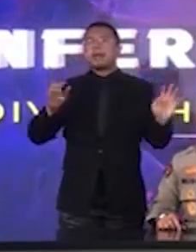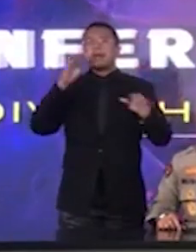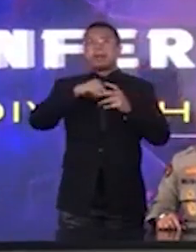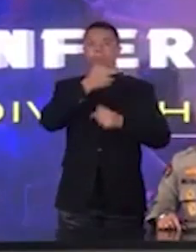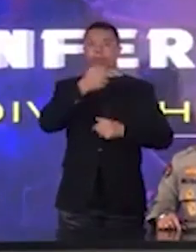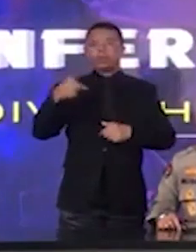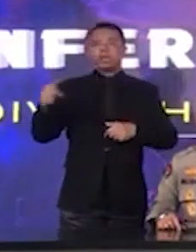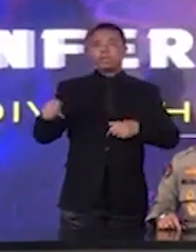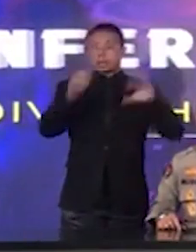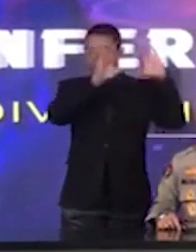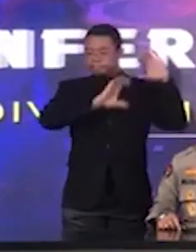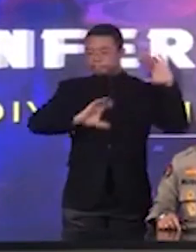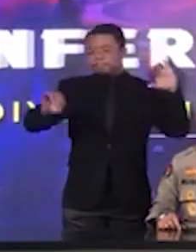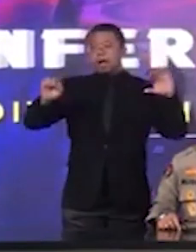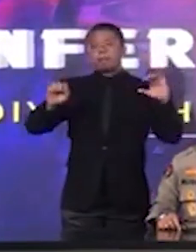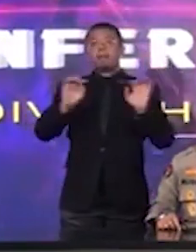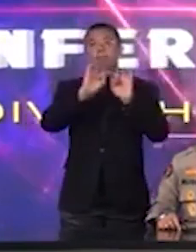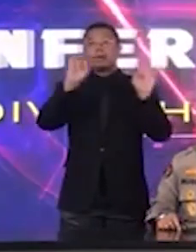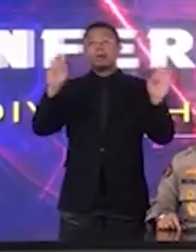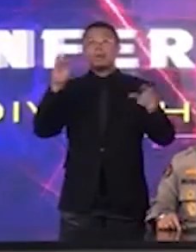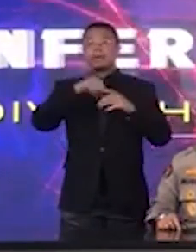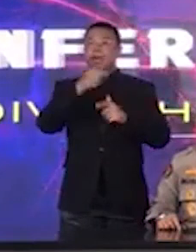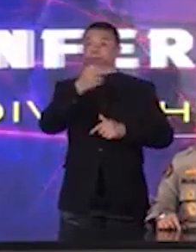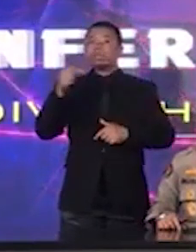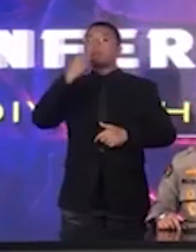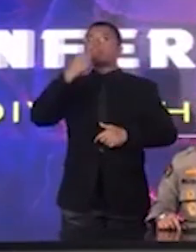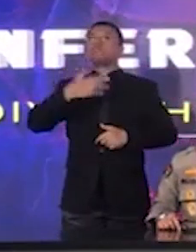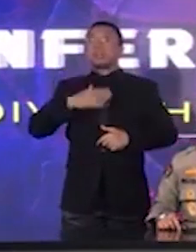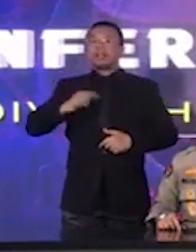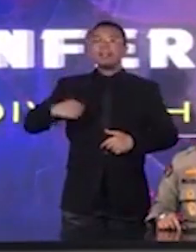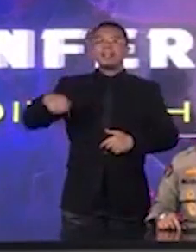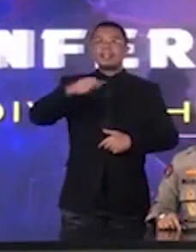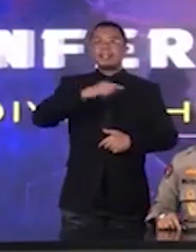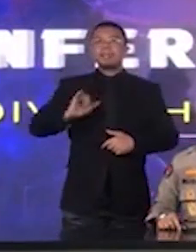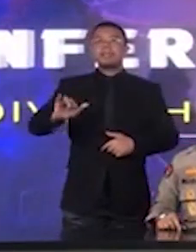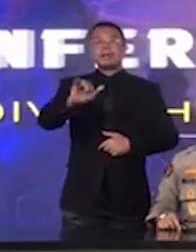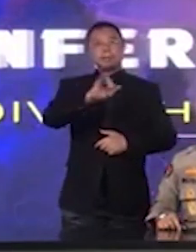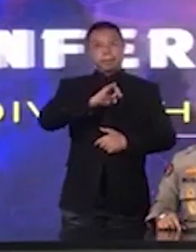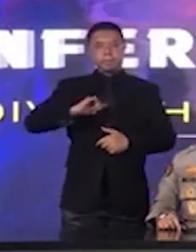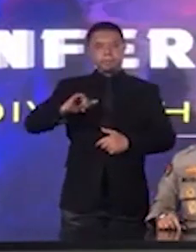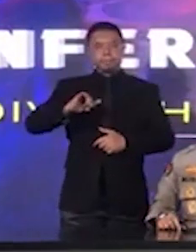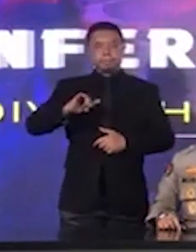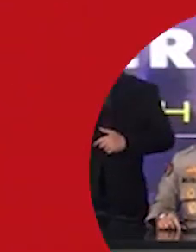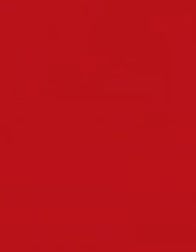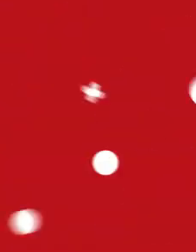karena kebinekaan tersebut adalah milik kita bersama.